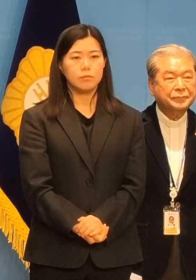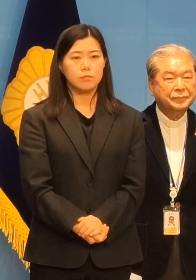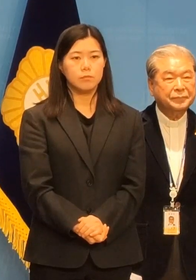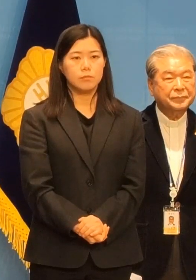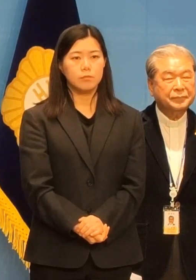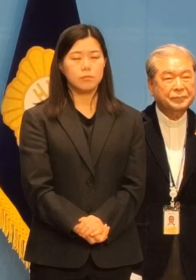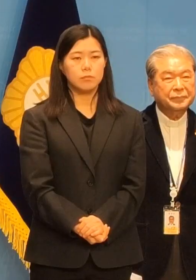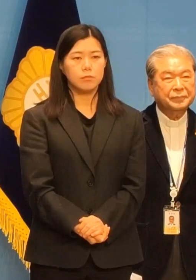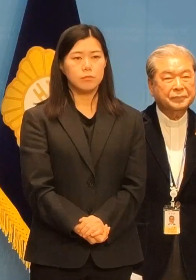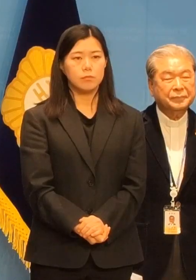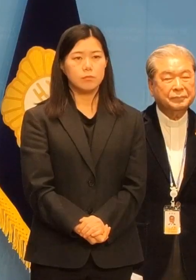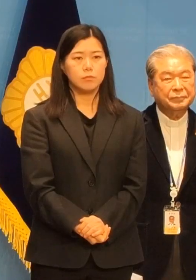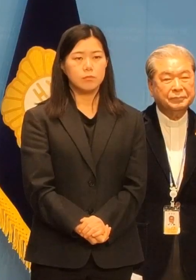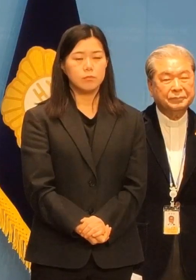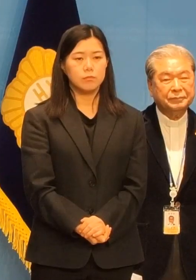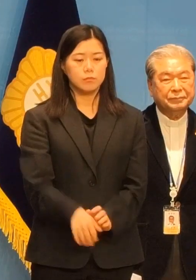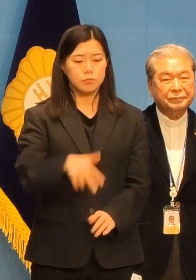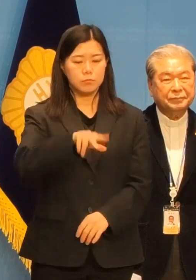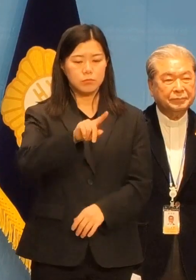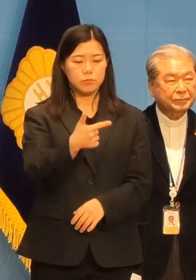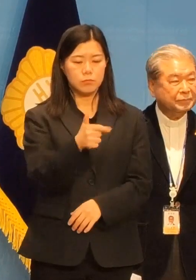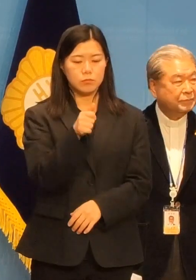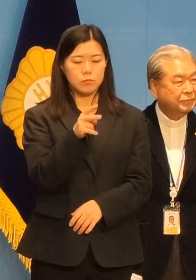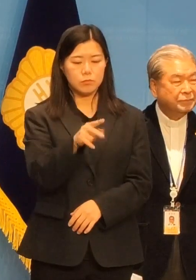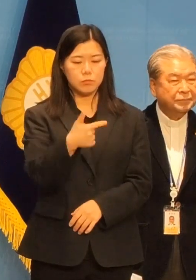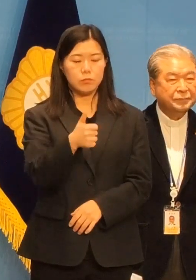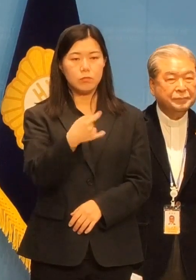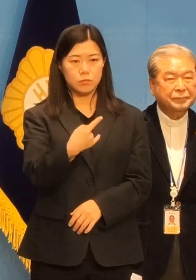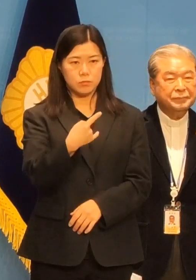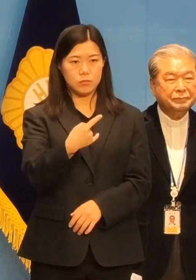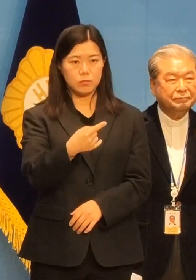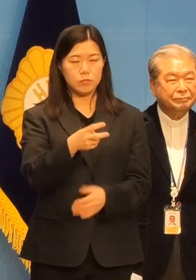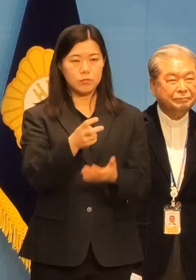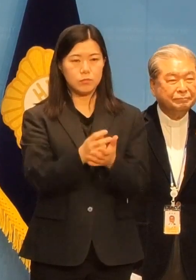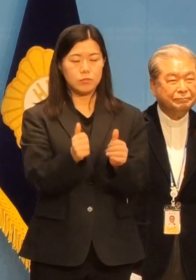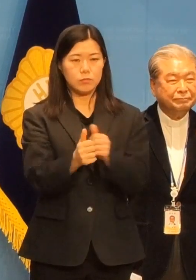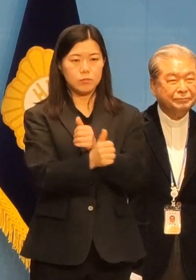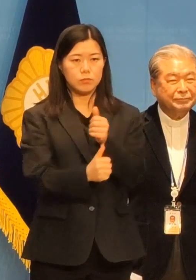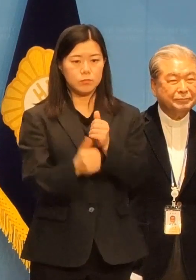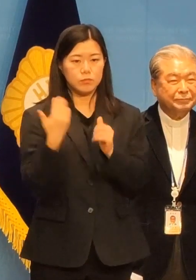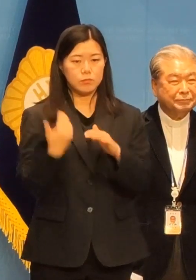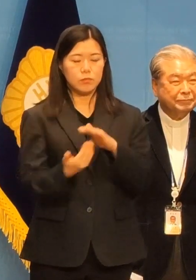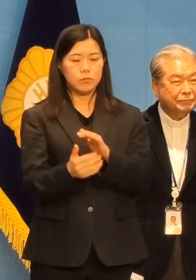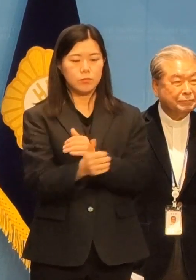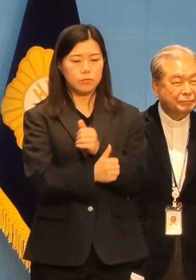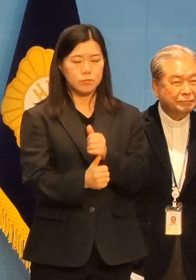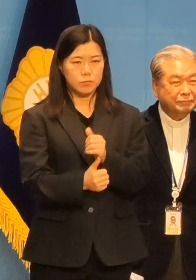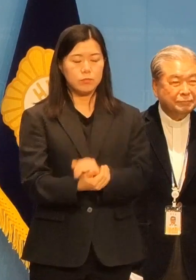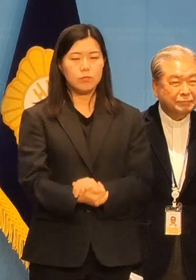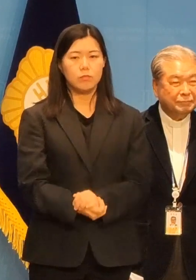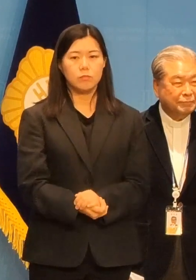그리고 전현희 우리 법사위 최고위원님, 전 최고위원님 함께하고 계십니다.